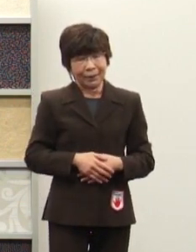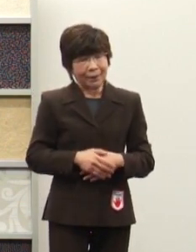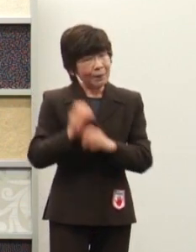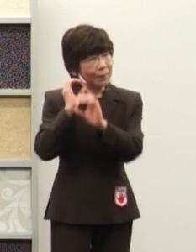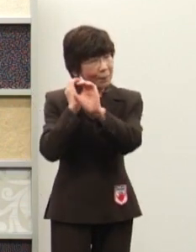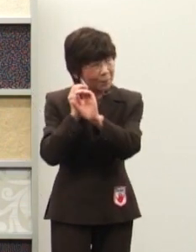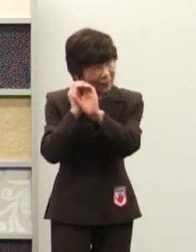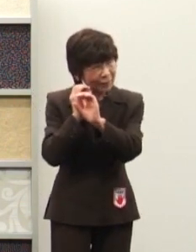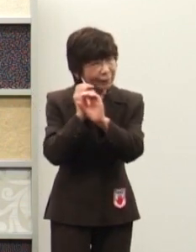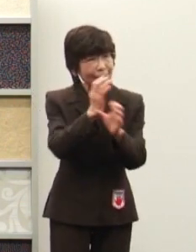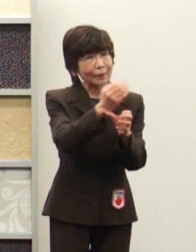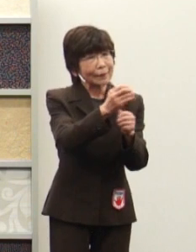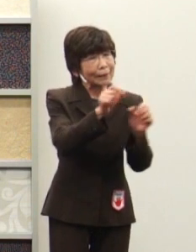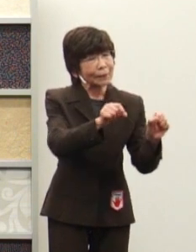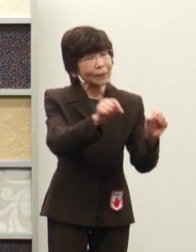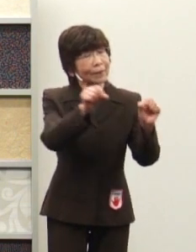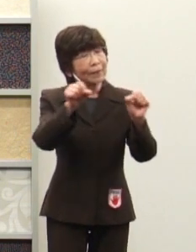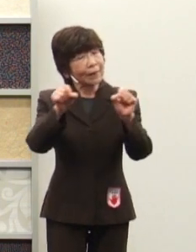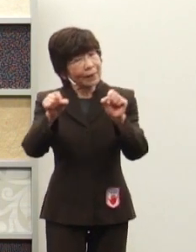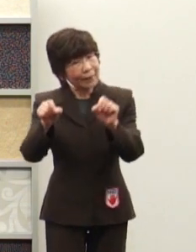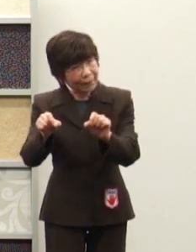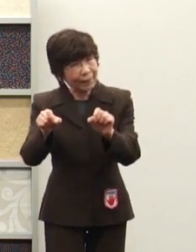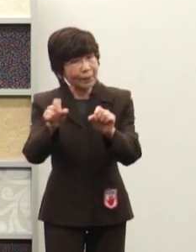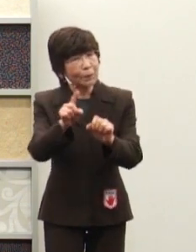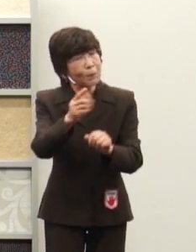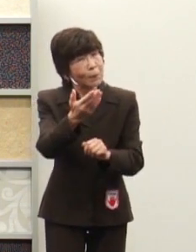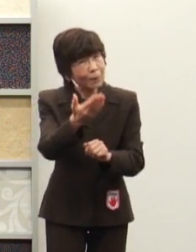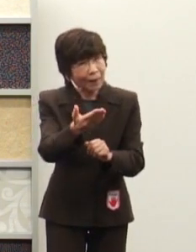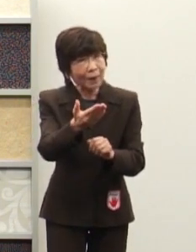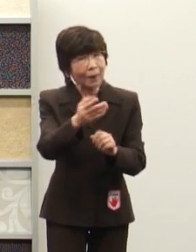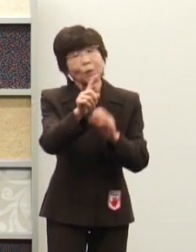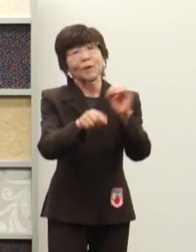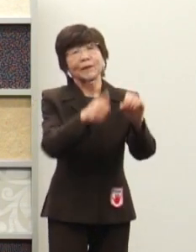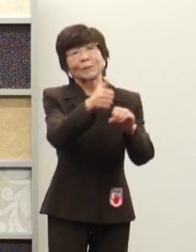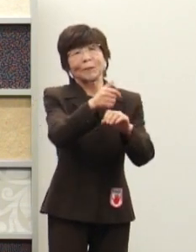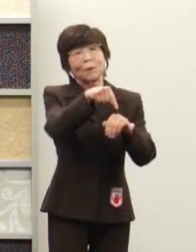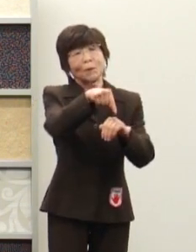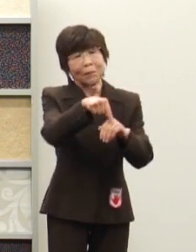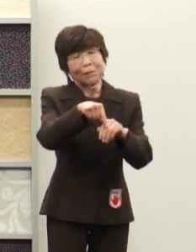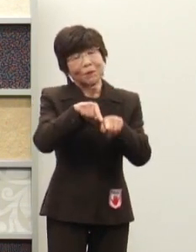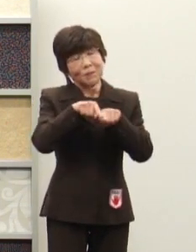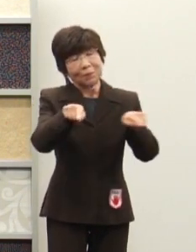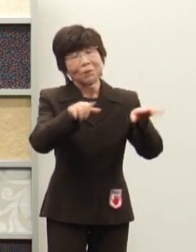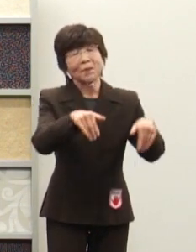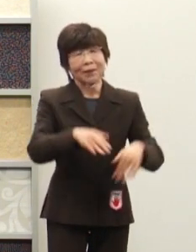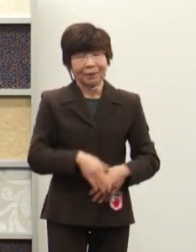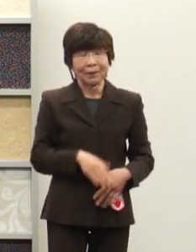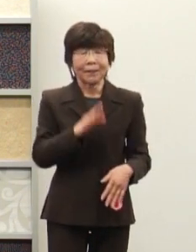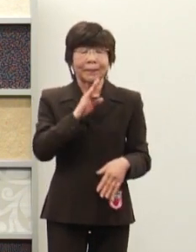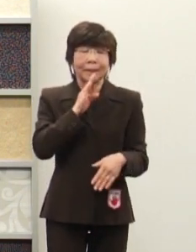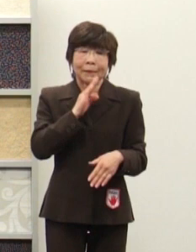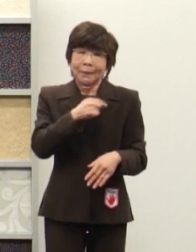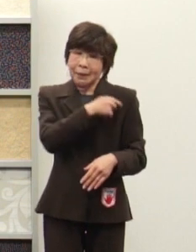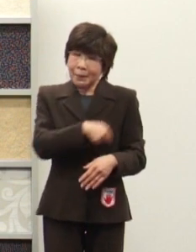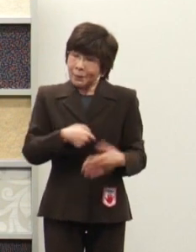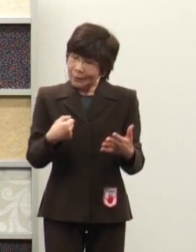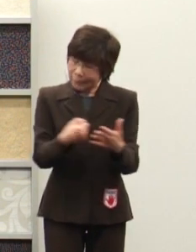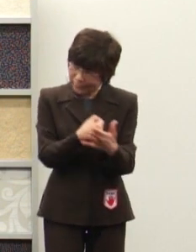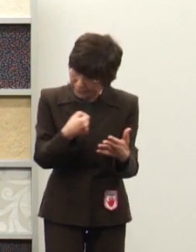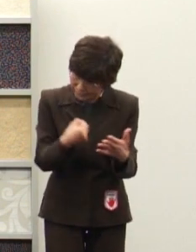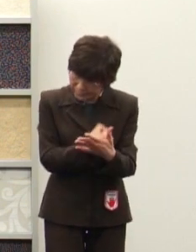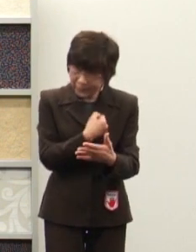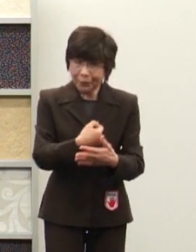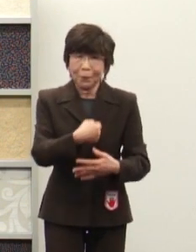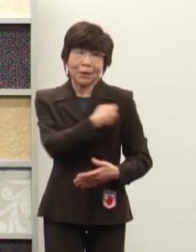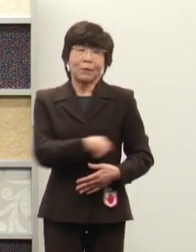ね、お願いをお諮りするわけですけれども、残念の極みです。残念の極み